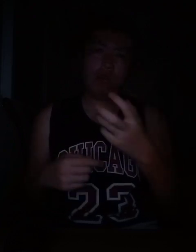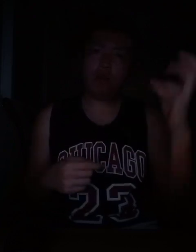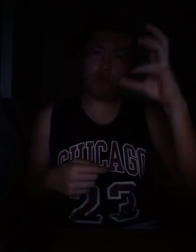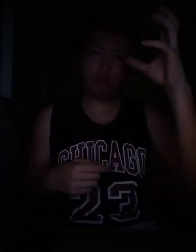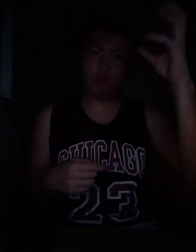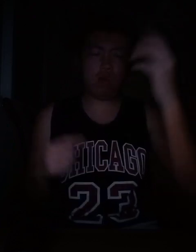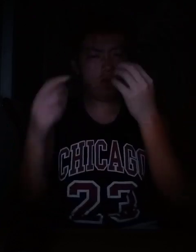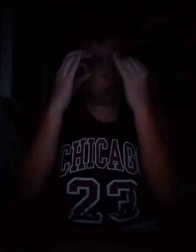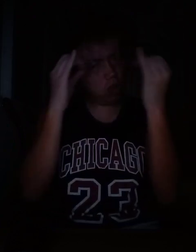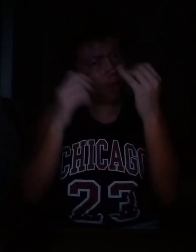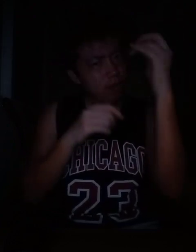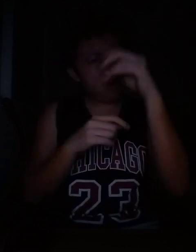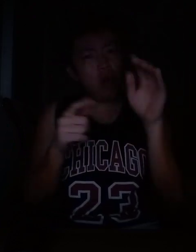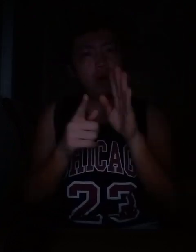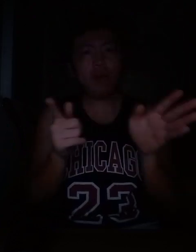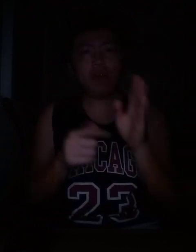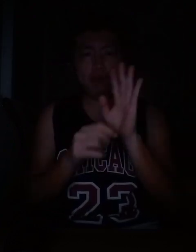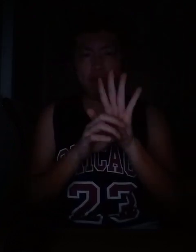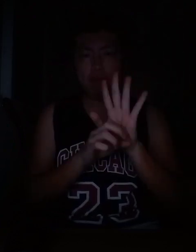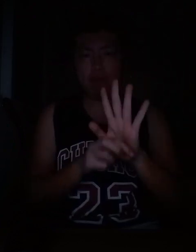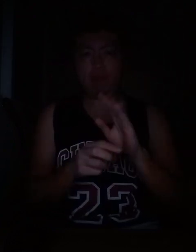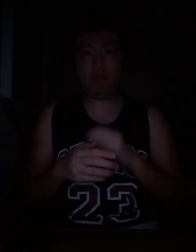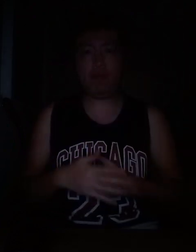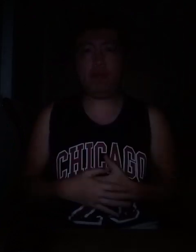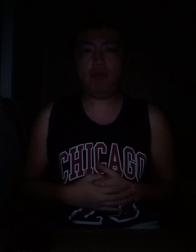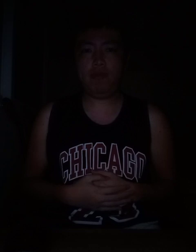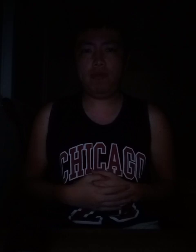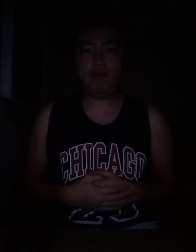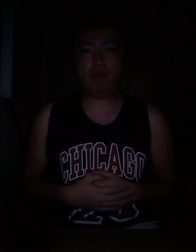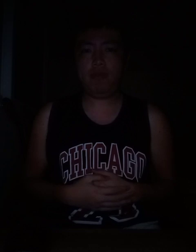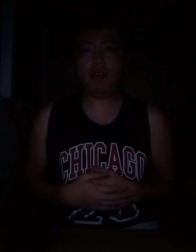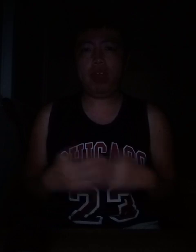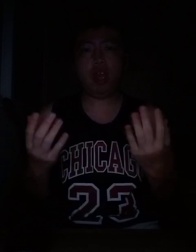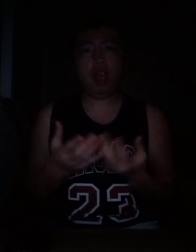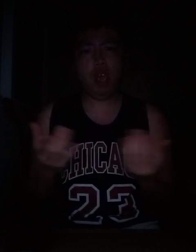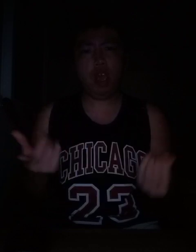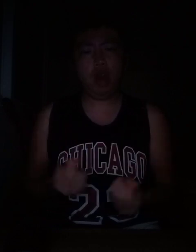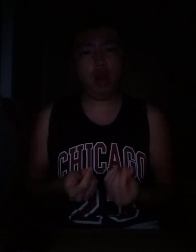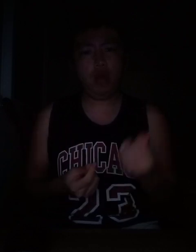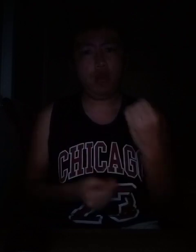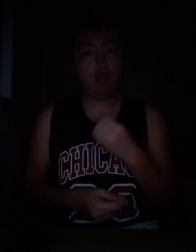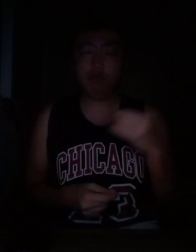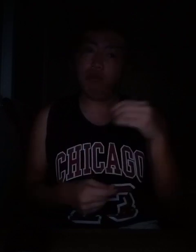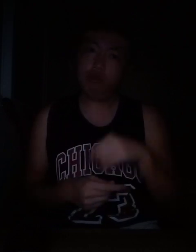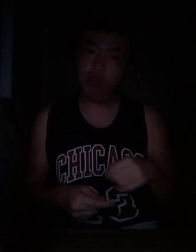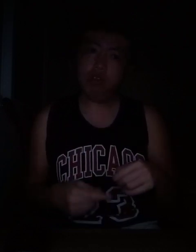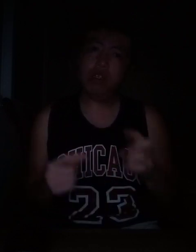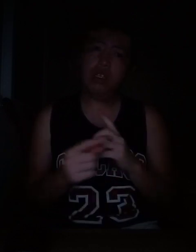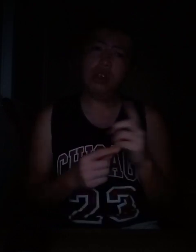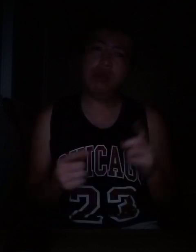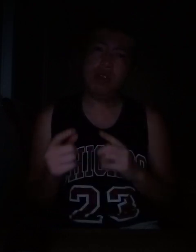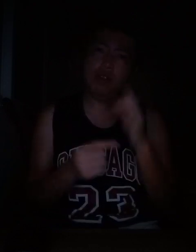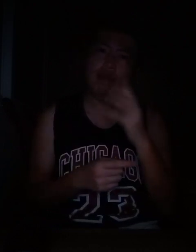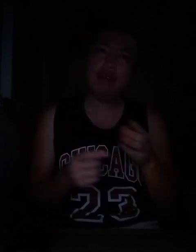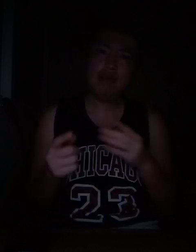지켜보면서 대응할 것이라고 밝혔습니다. 하지만 지방 공무원 복무 규정에는 비상근무가 발령된